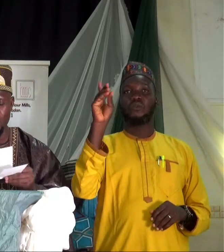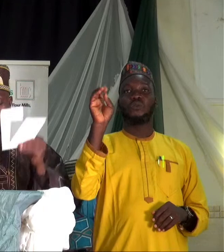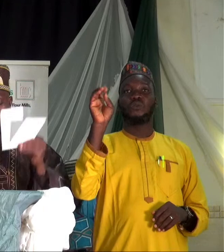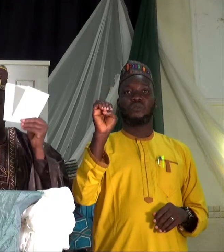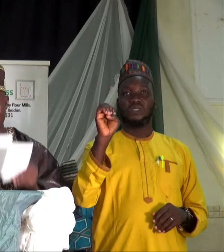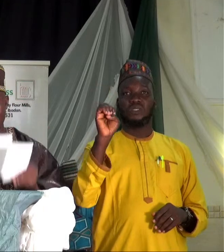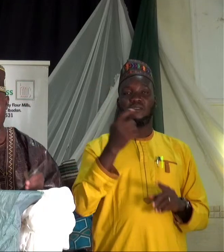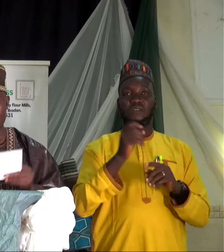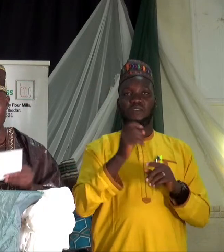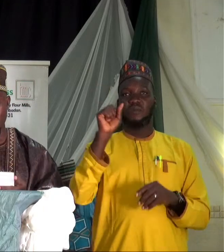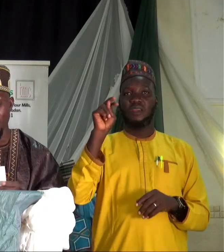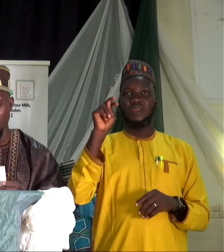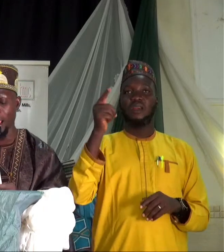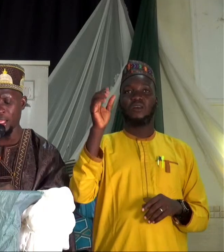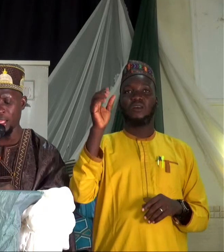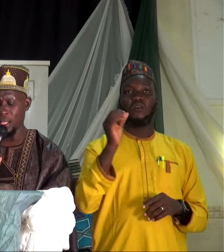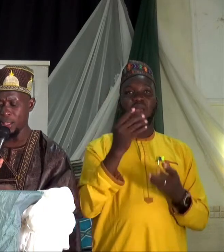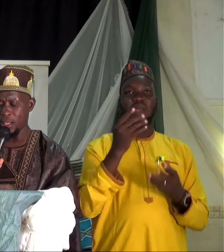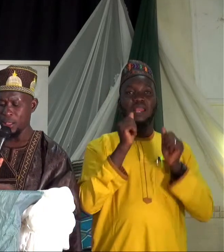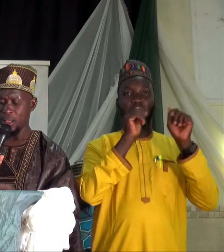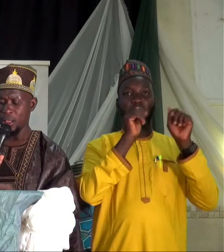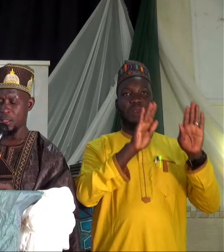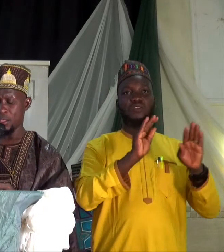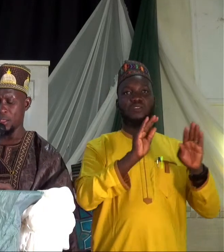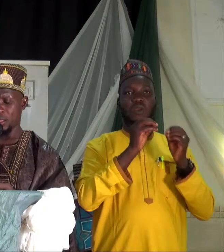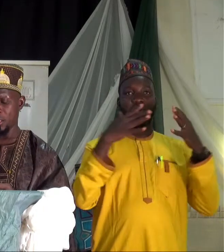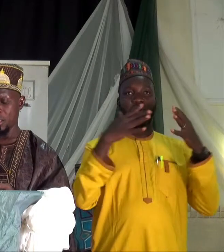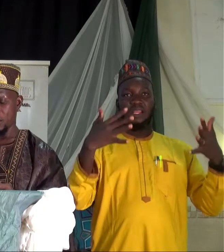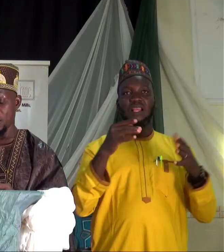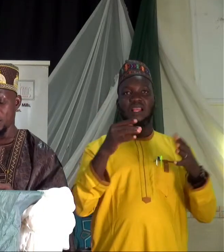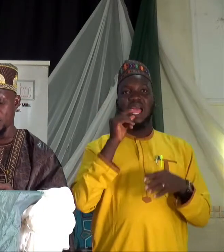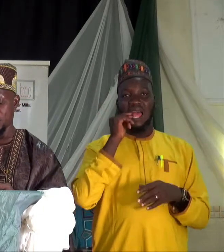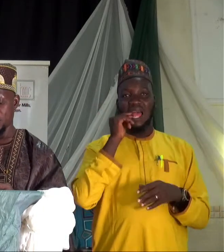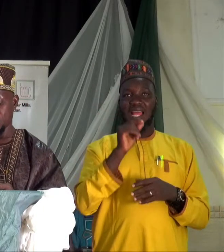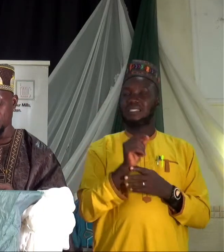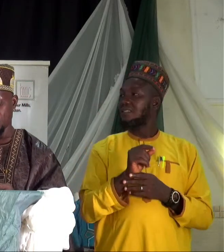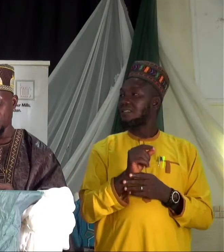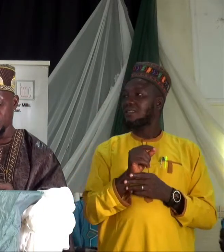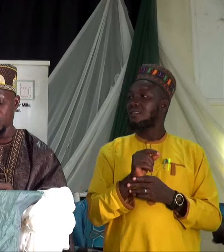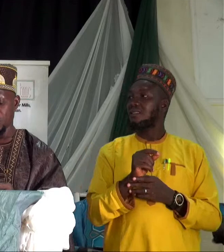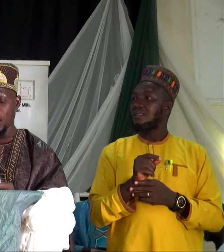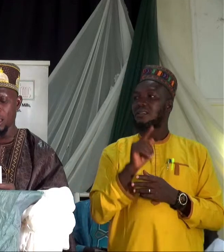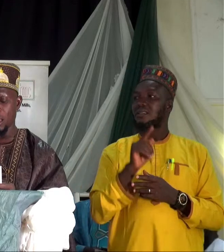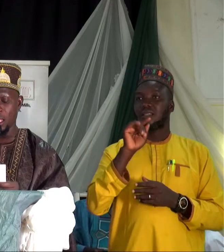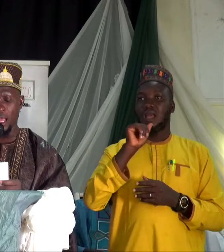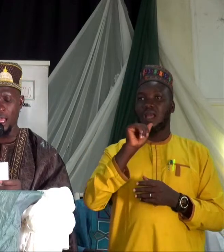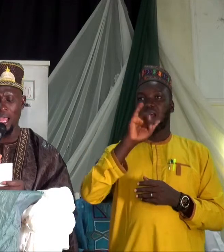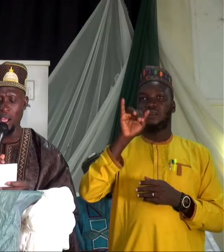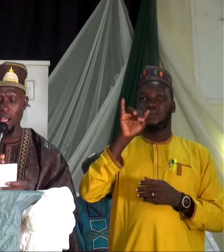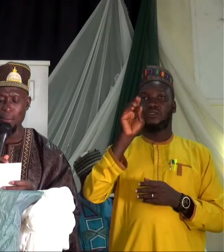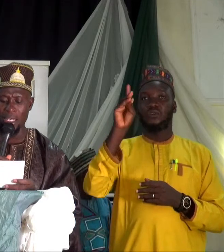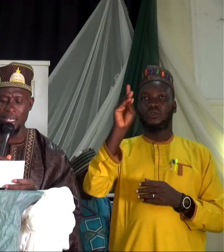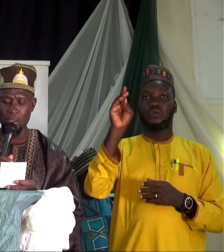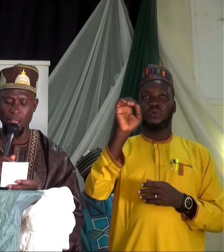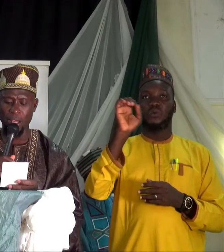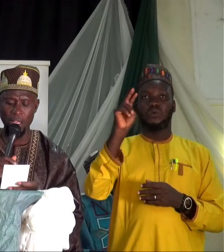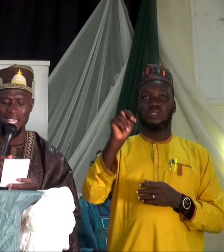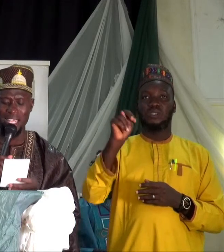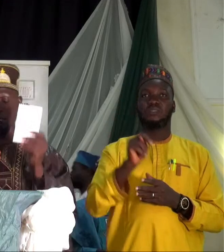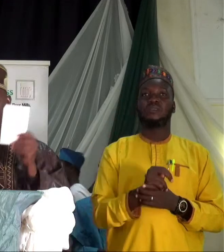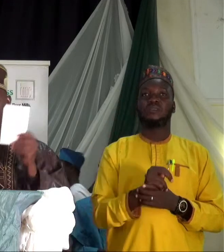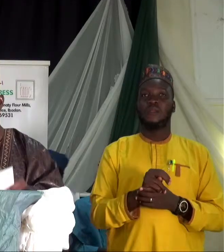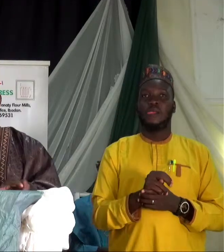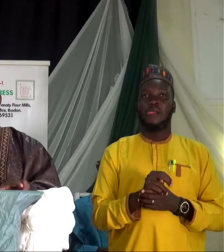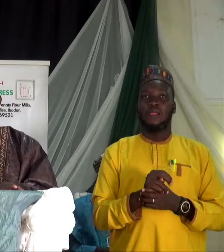Sango Olawa Isele Sadada Alhaj Badruddin Abdullahi lati Isein. You are welcome, sir. Alhaji Olapade Musalli lati